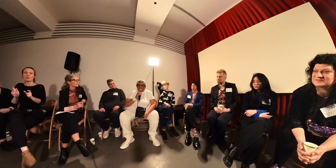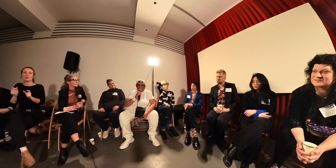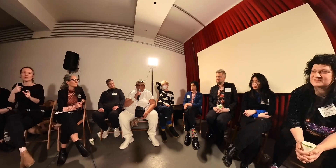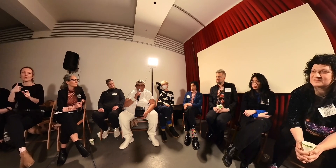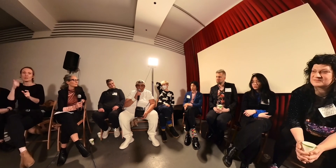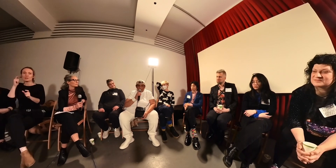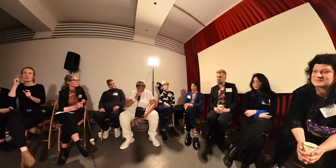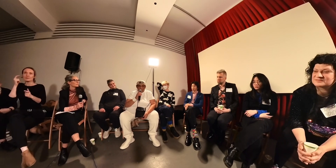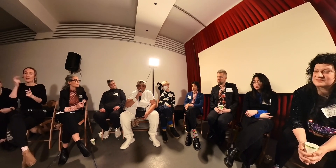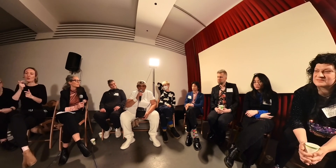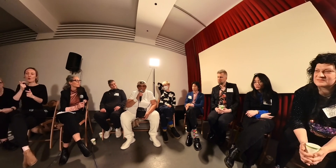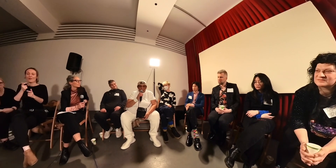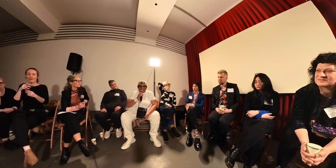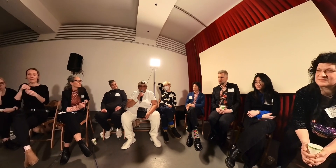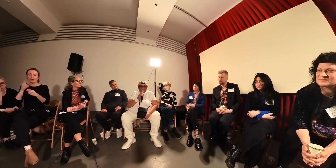přemýšlíte vlastně o tom,